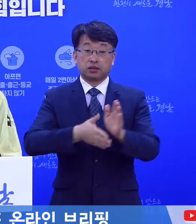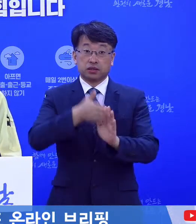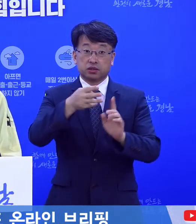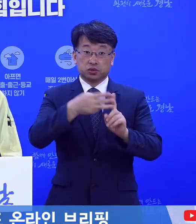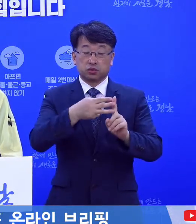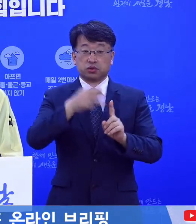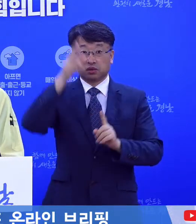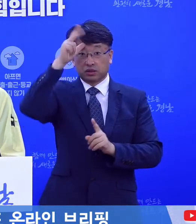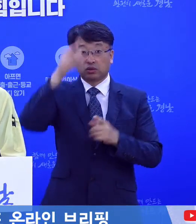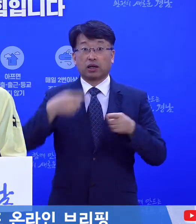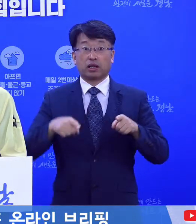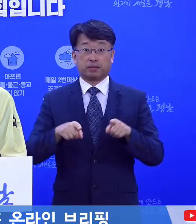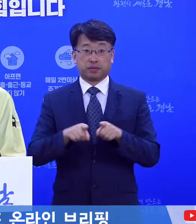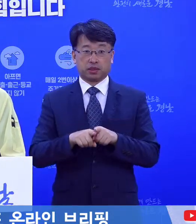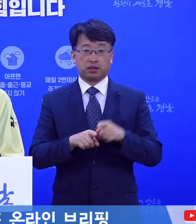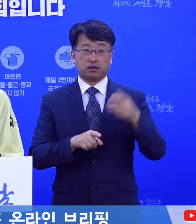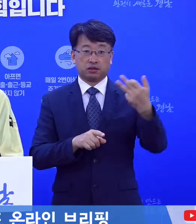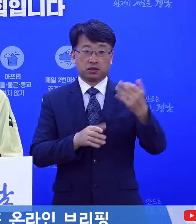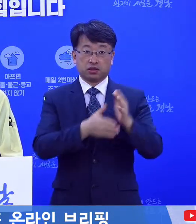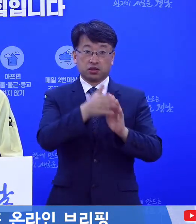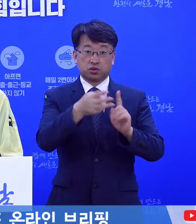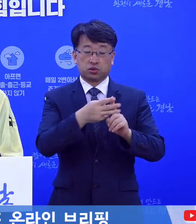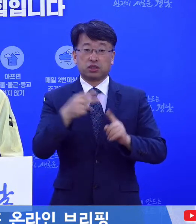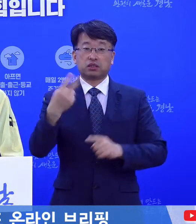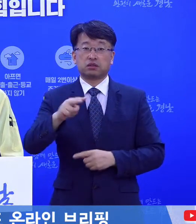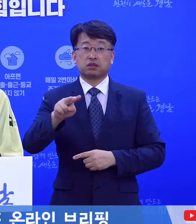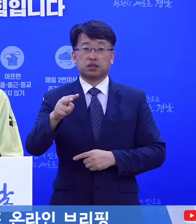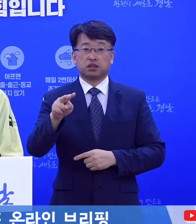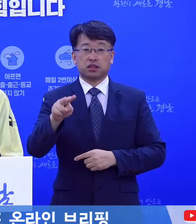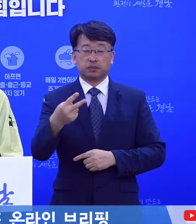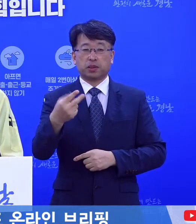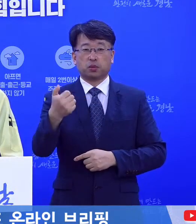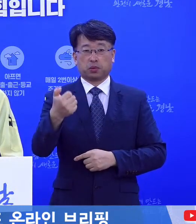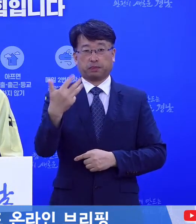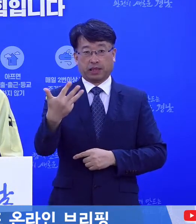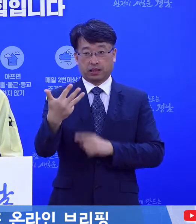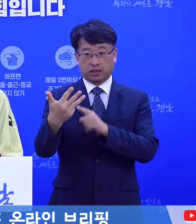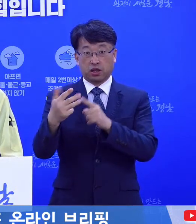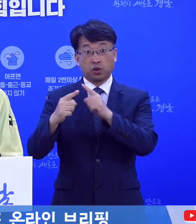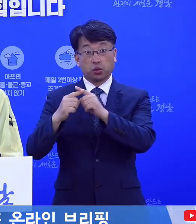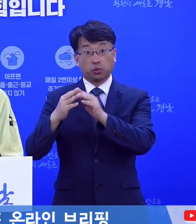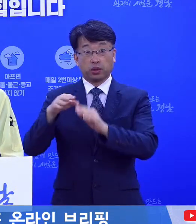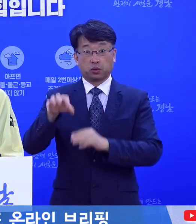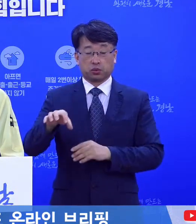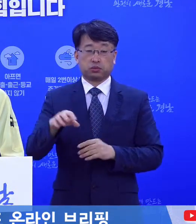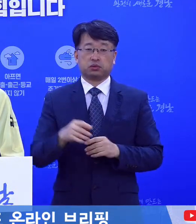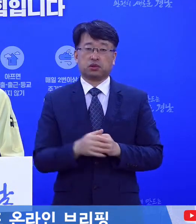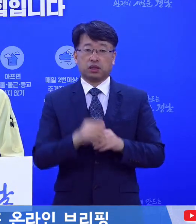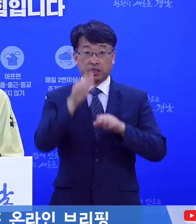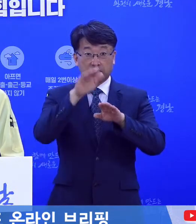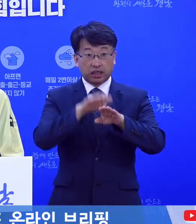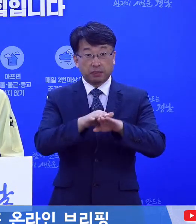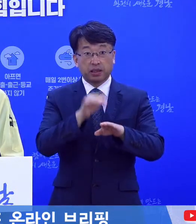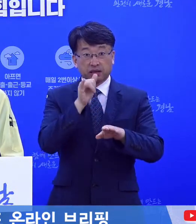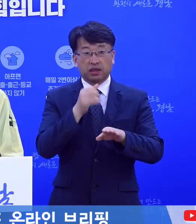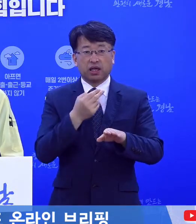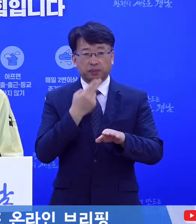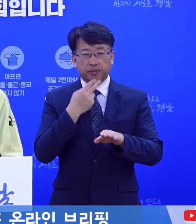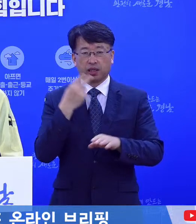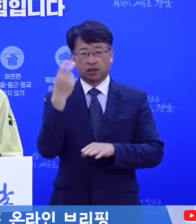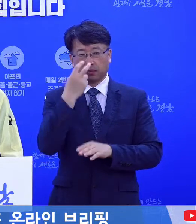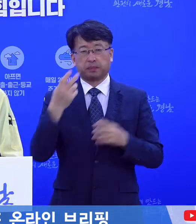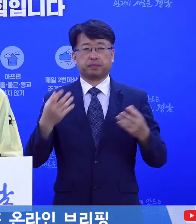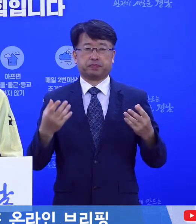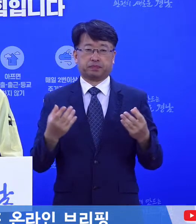경찰과 함께 18개 시군 2,258개소의 교회에 대해 집회 여부를